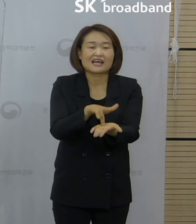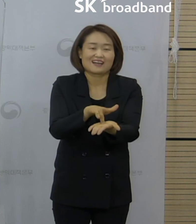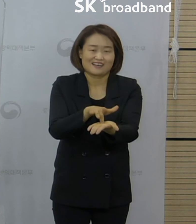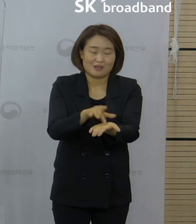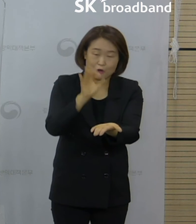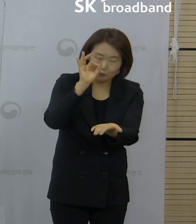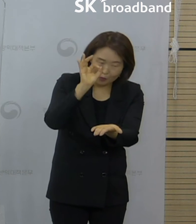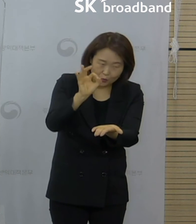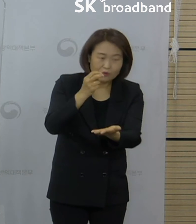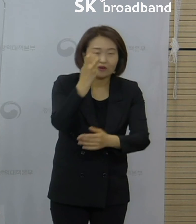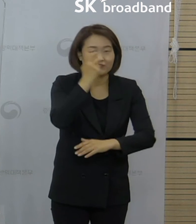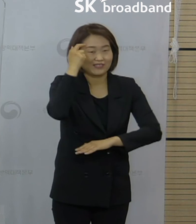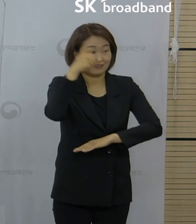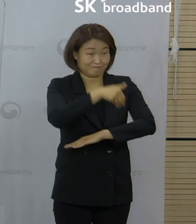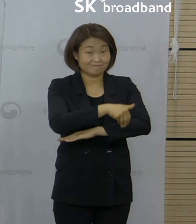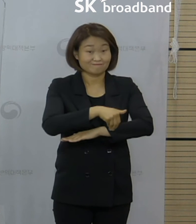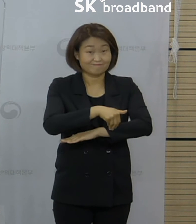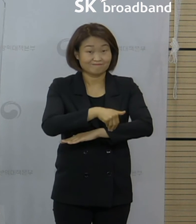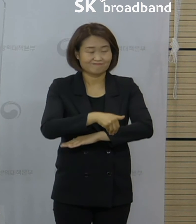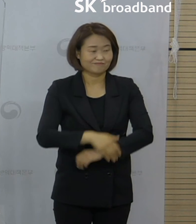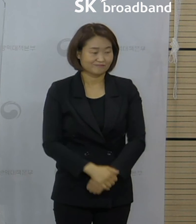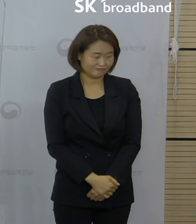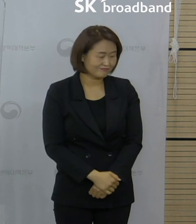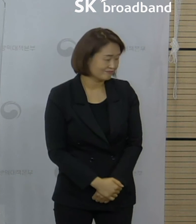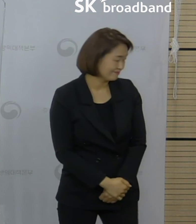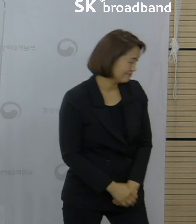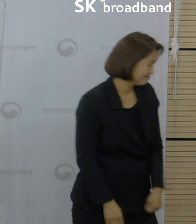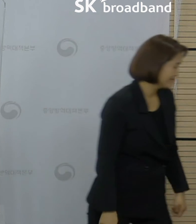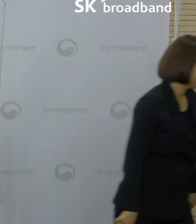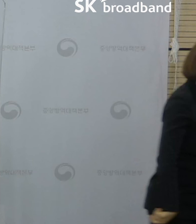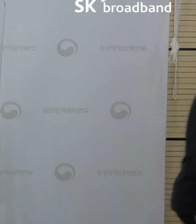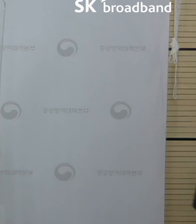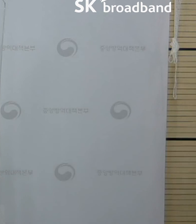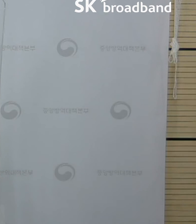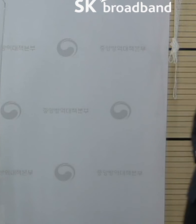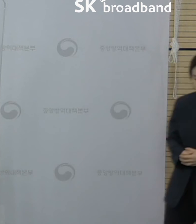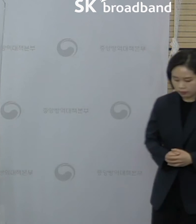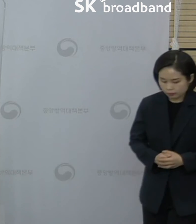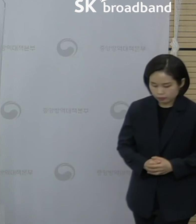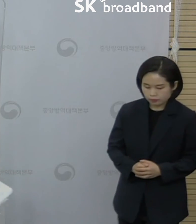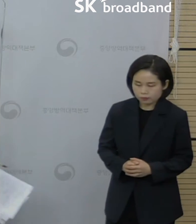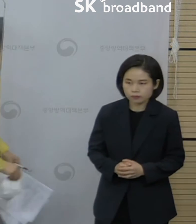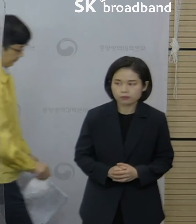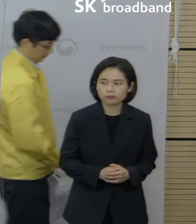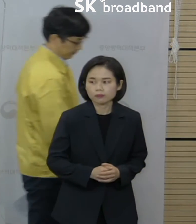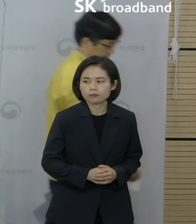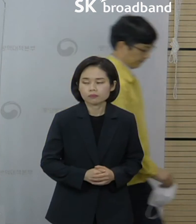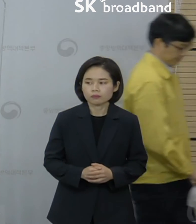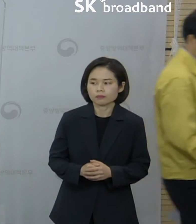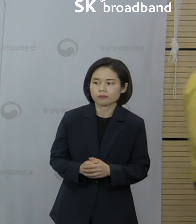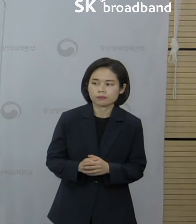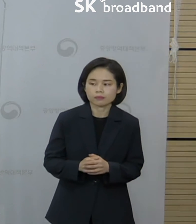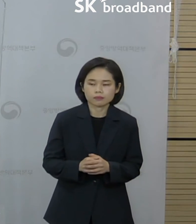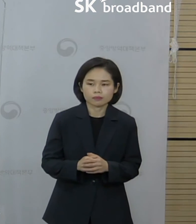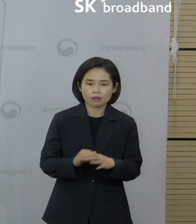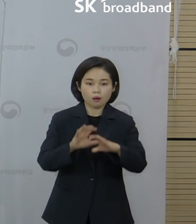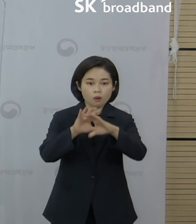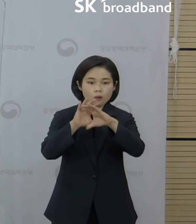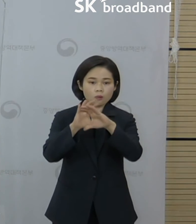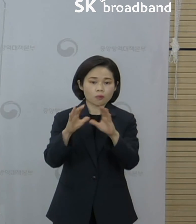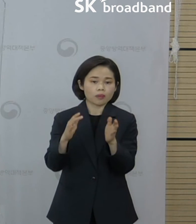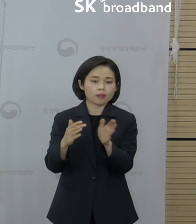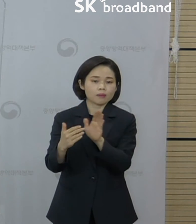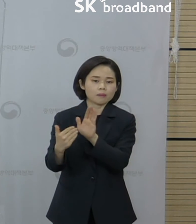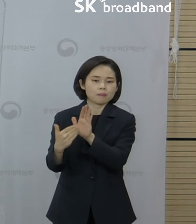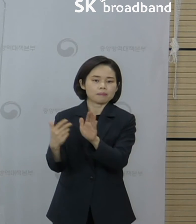추가적으로 검토할 계획입니다. 네, 다음은 백신 도입과 관련돼서 양동교 자원관리반장께 질문